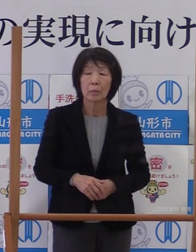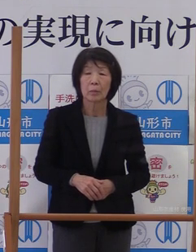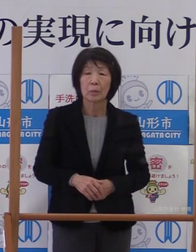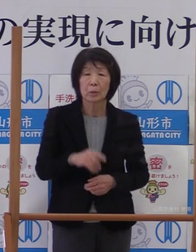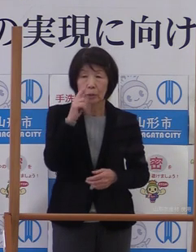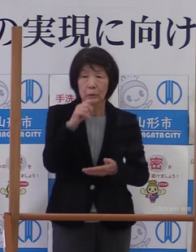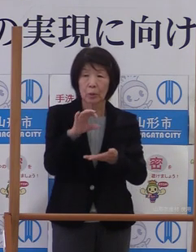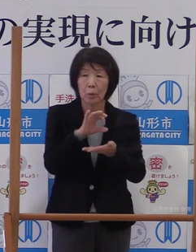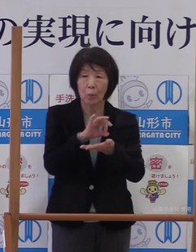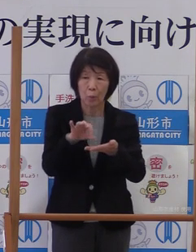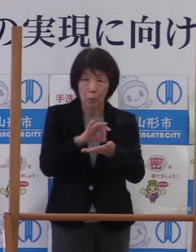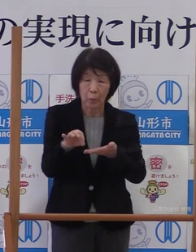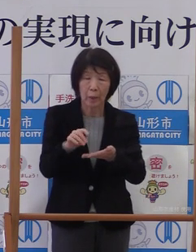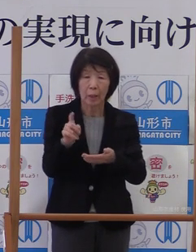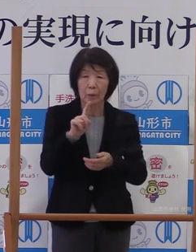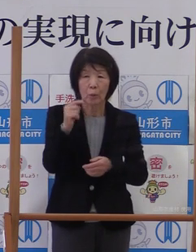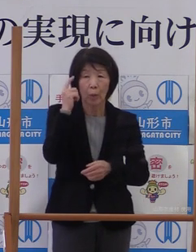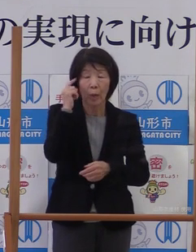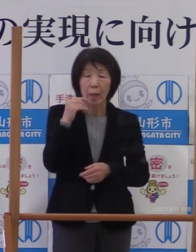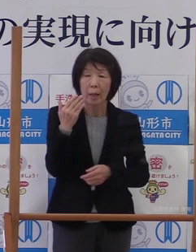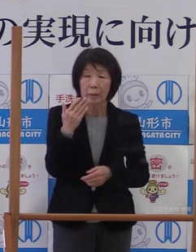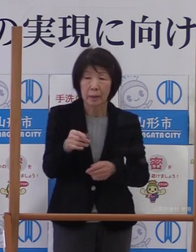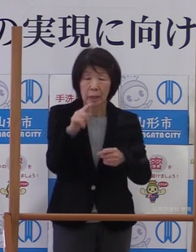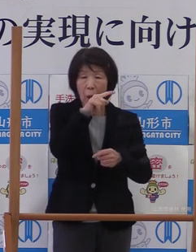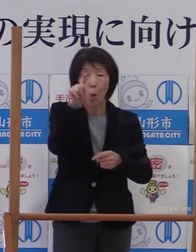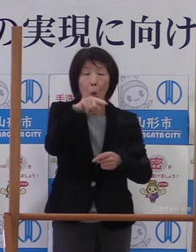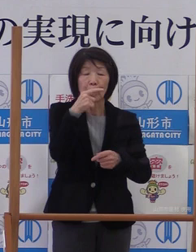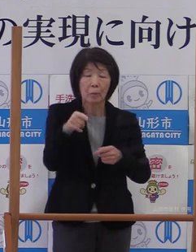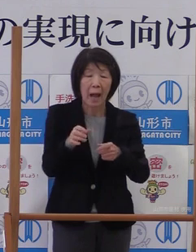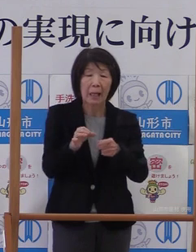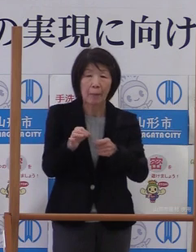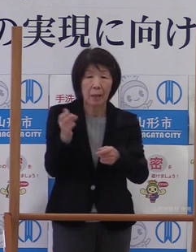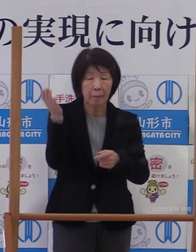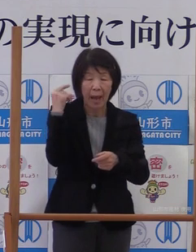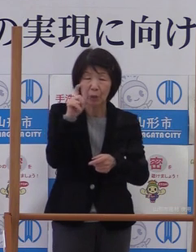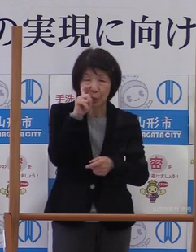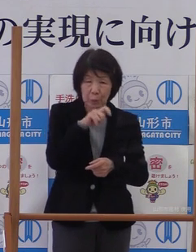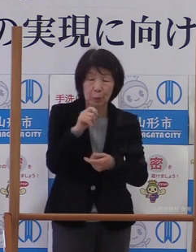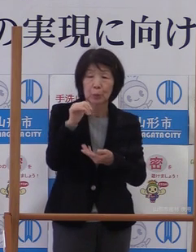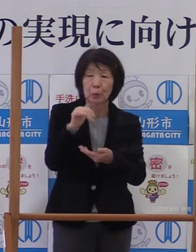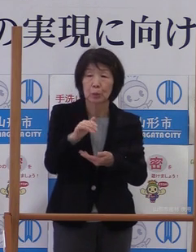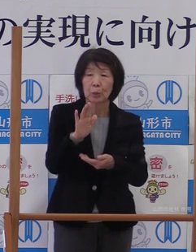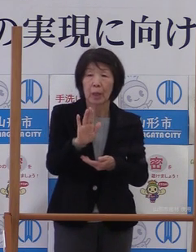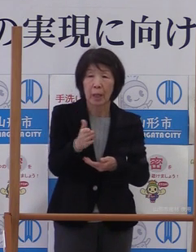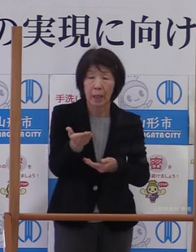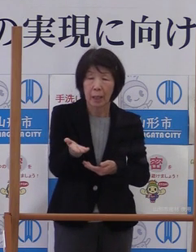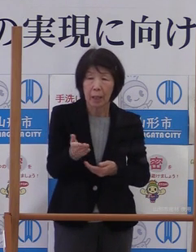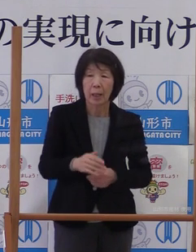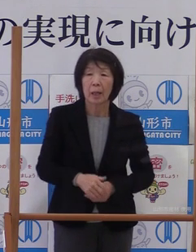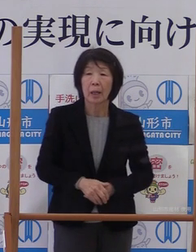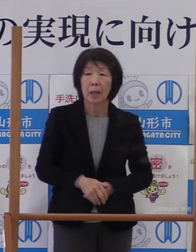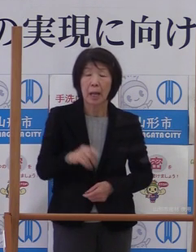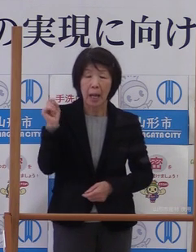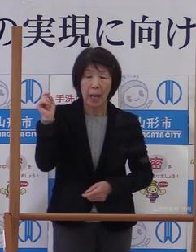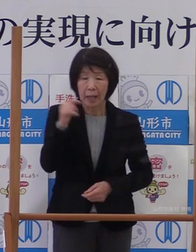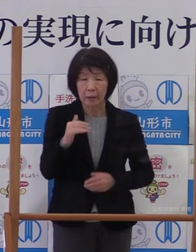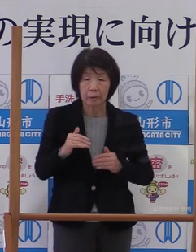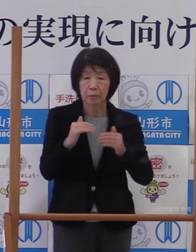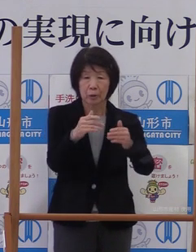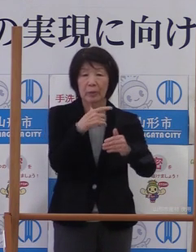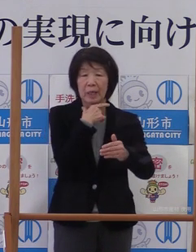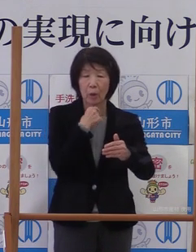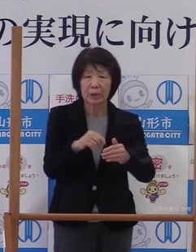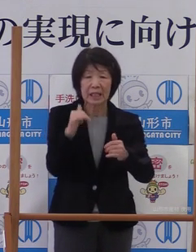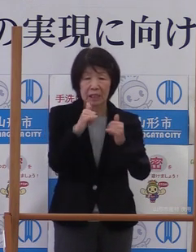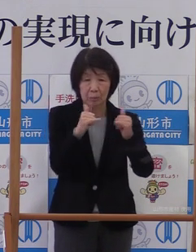か、あとは、まあ、やはりこう大沼だと市民の方の期待もかなり高いですし、スピード感を持ってやってほしいというようなお話もあ